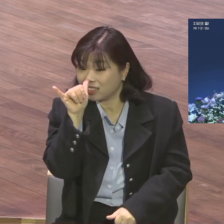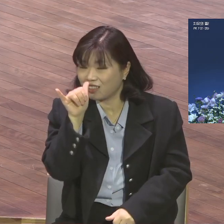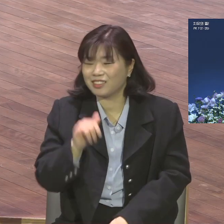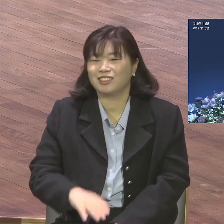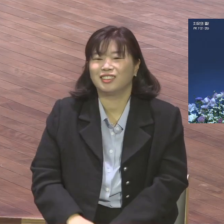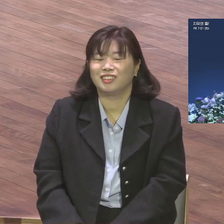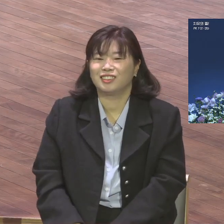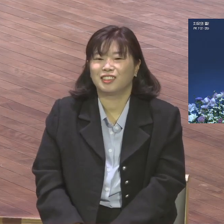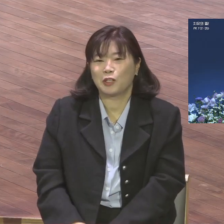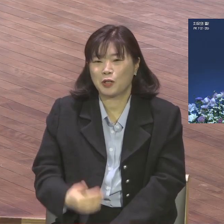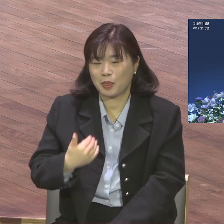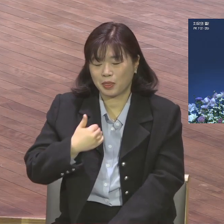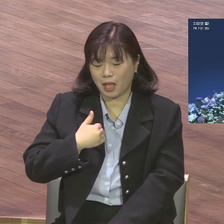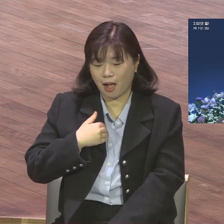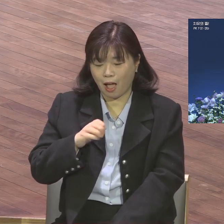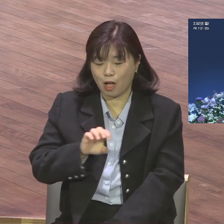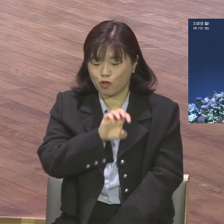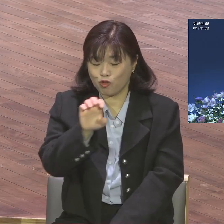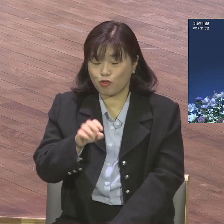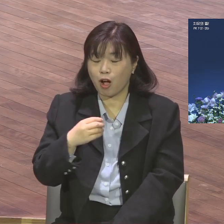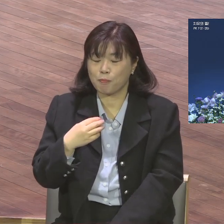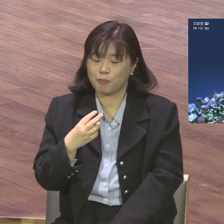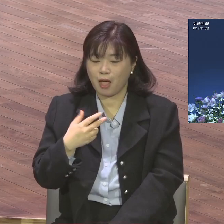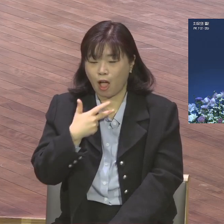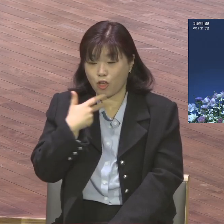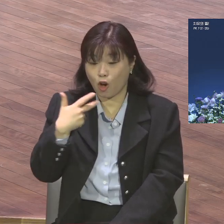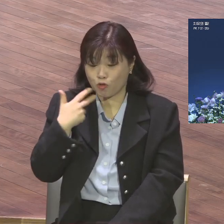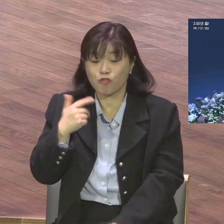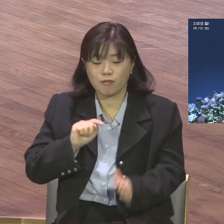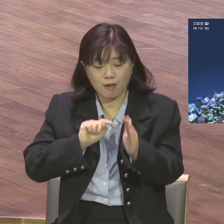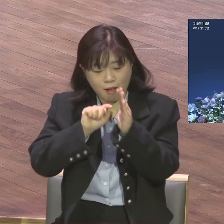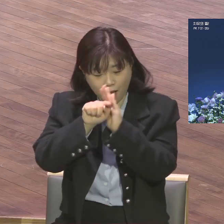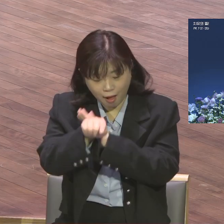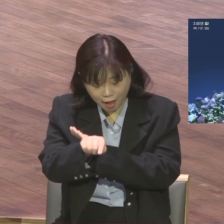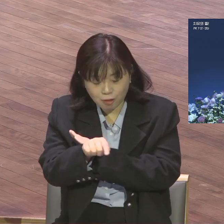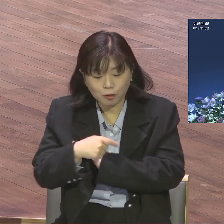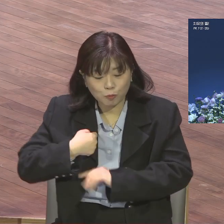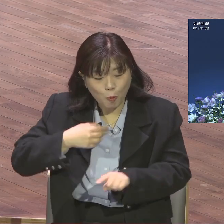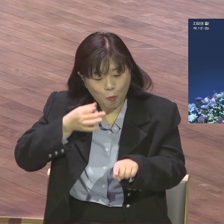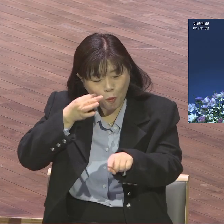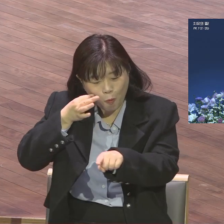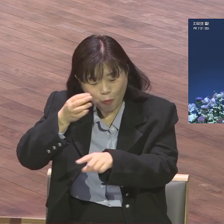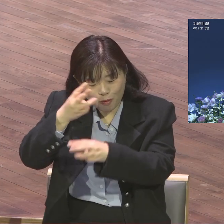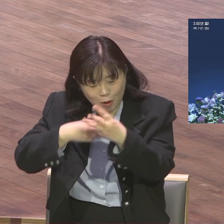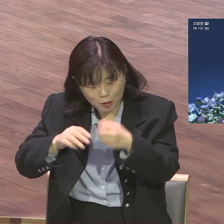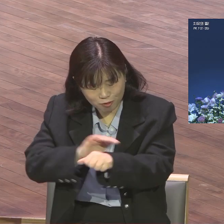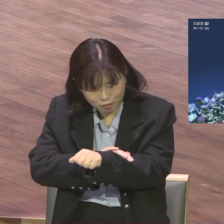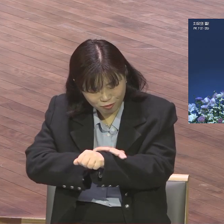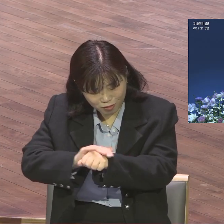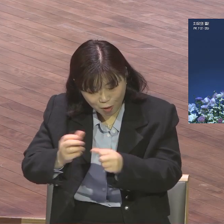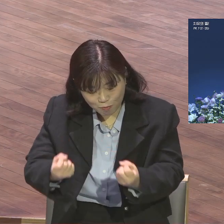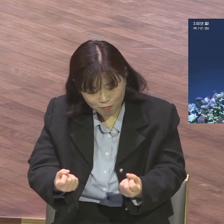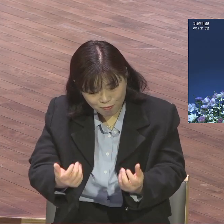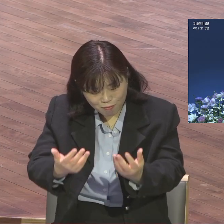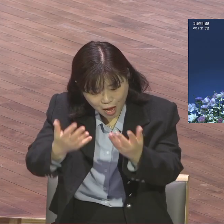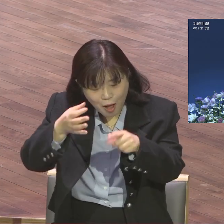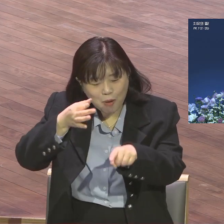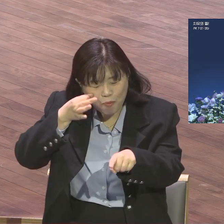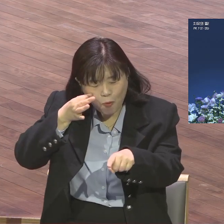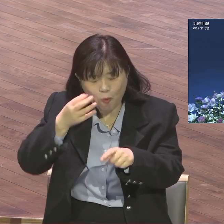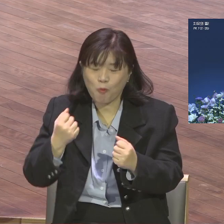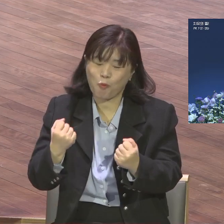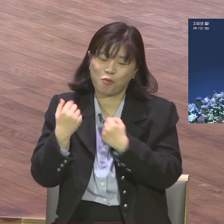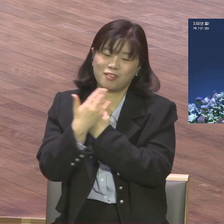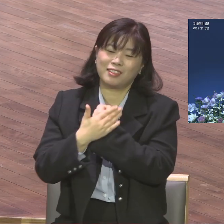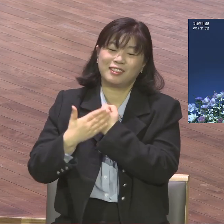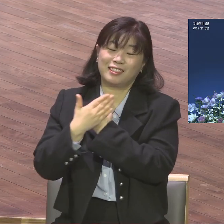렘넌트들을 보면서 큰 힘을 얻었어요. 모리스 그 선교사 교회에서 데니엘 챙이라고